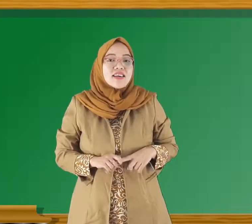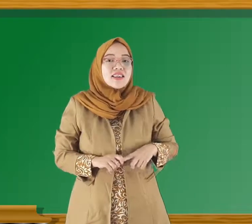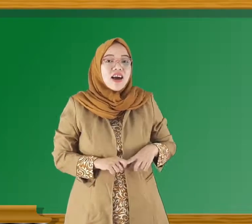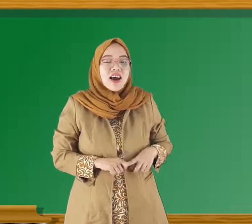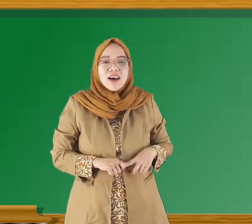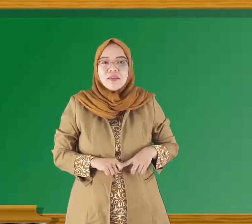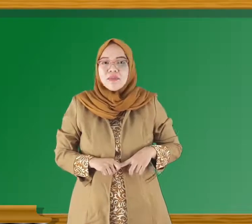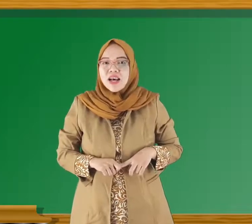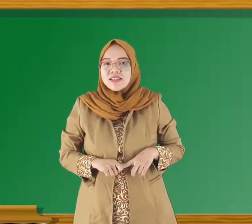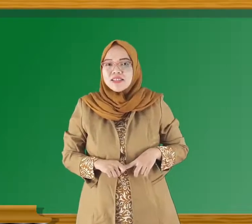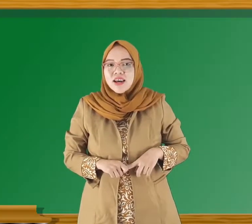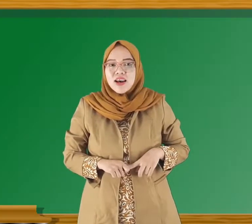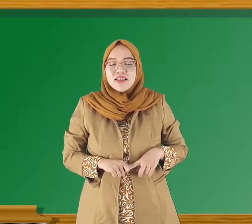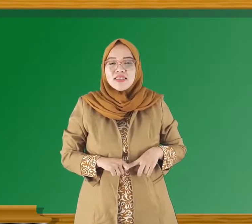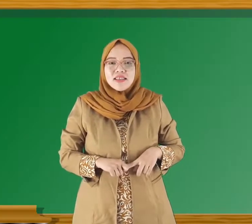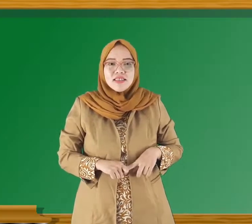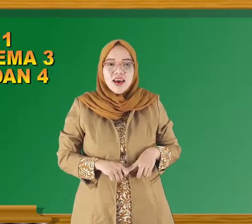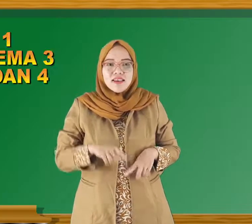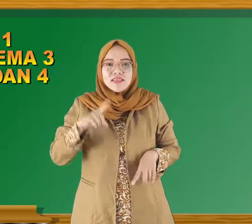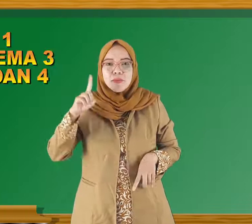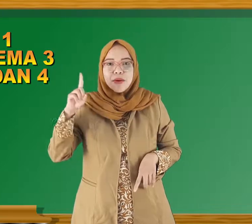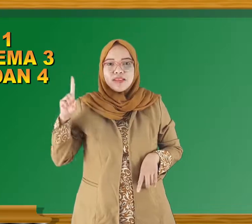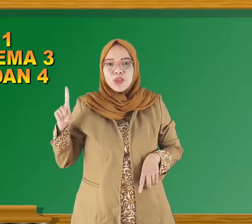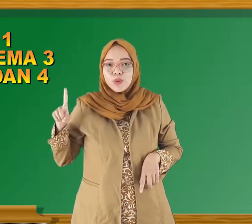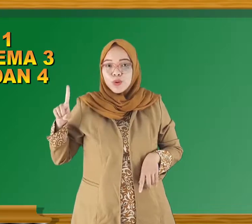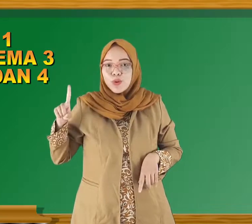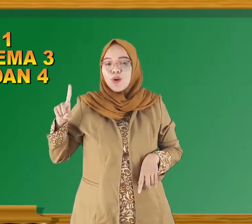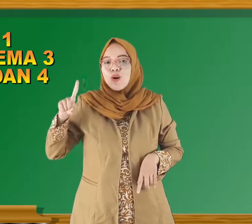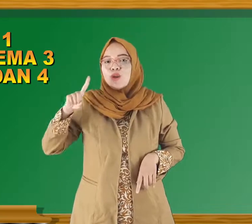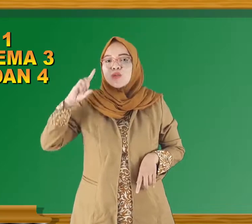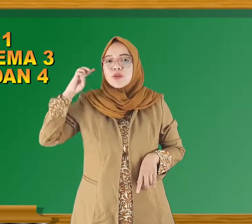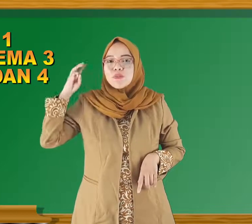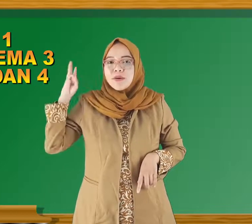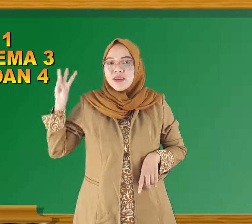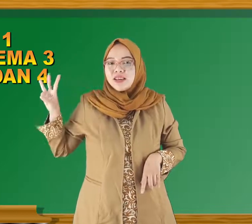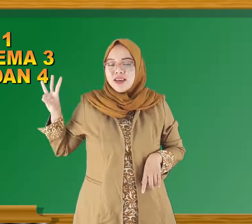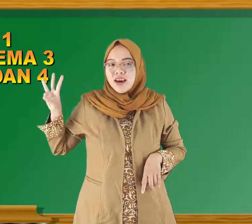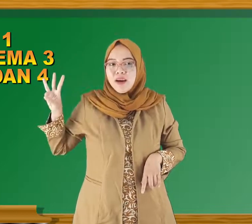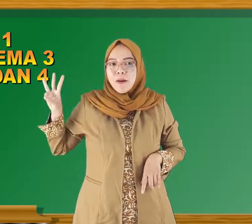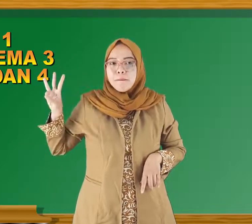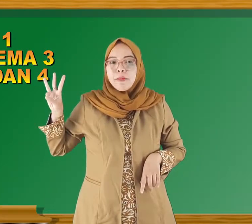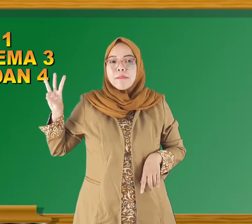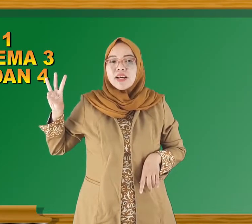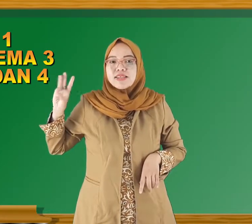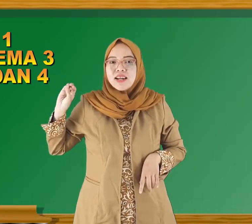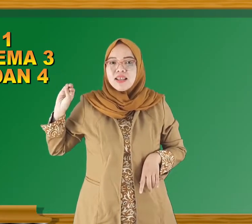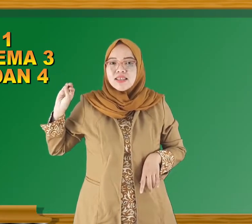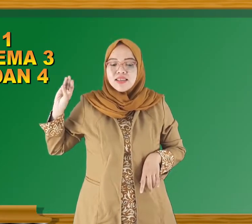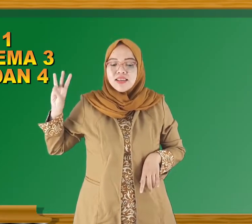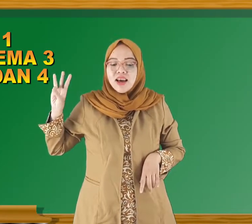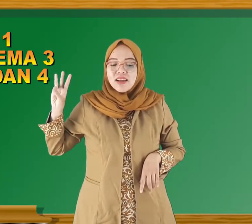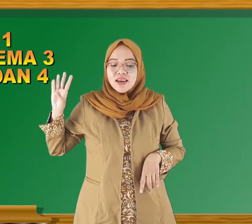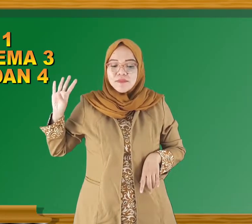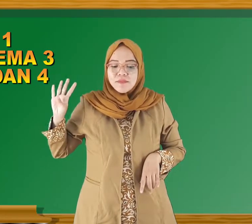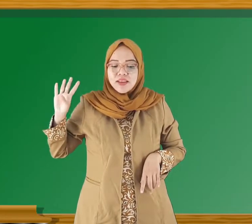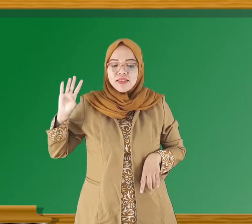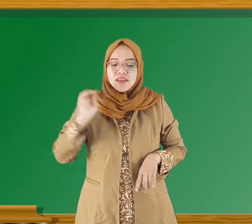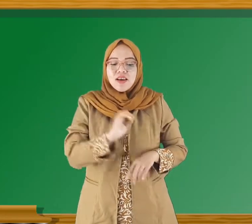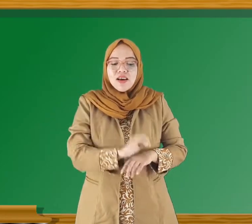kita akan belajar tentang tema 1, subtema 3, pembelajaran 3 dan 4.